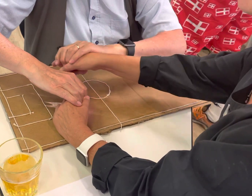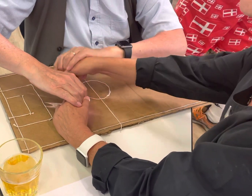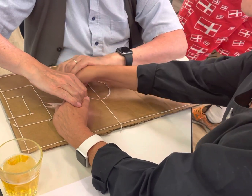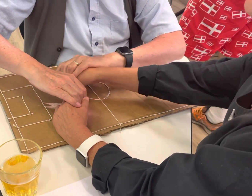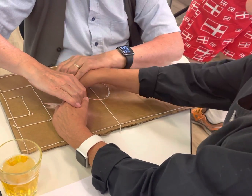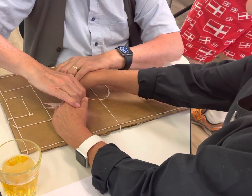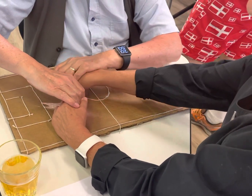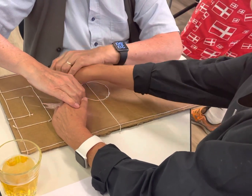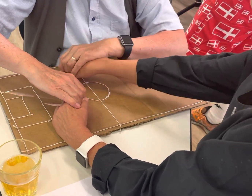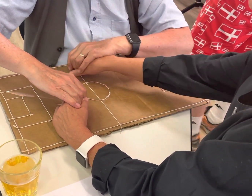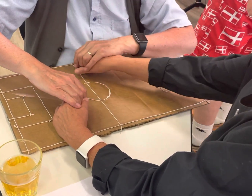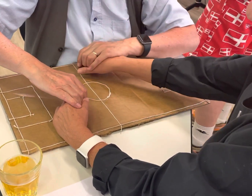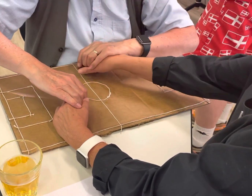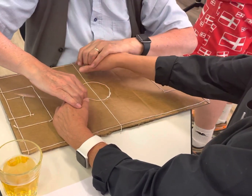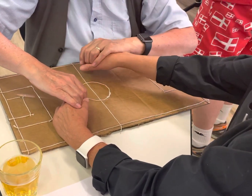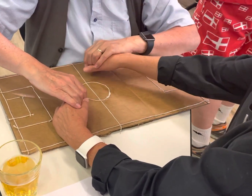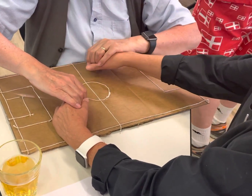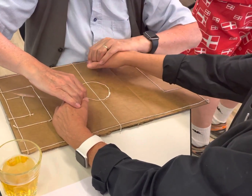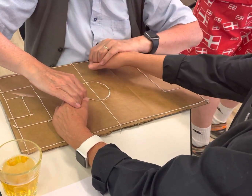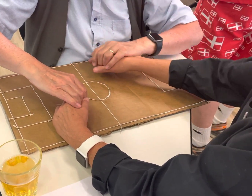og dette er Fjerne